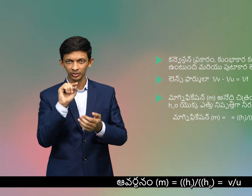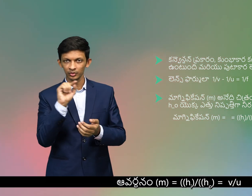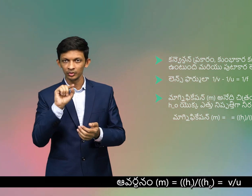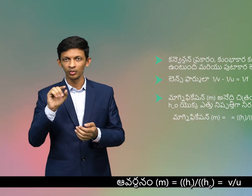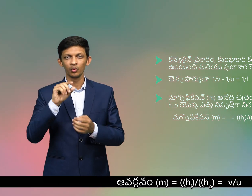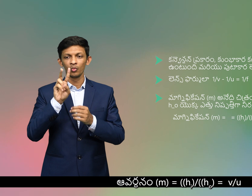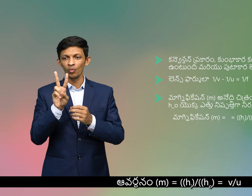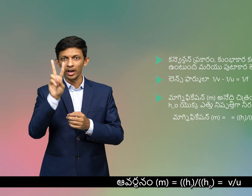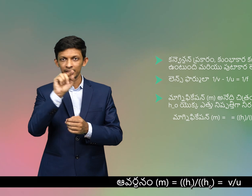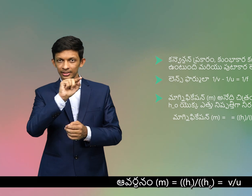v/u.